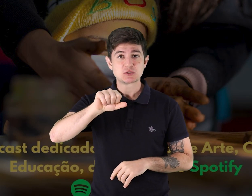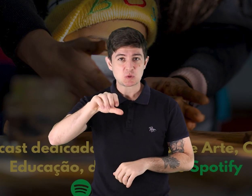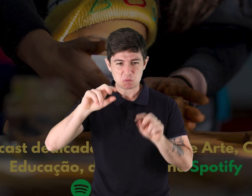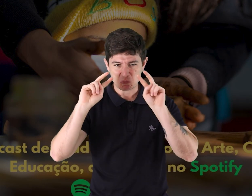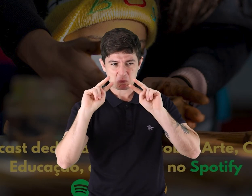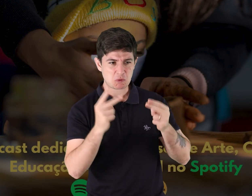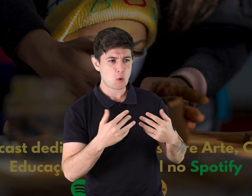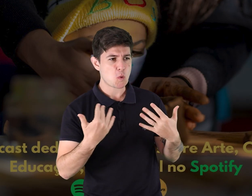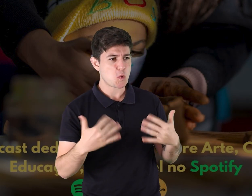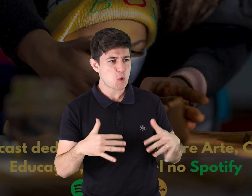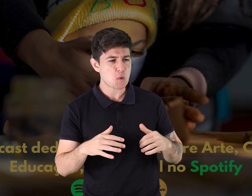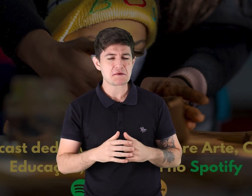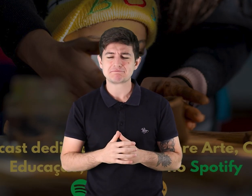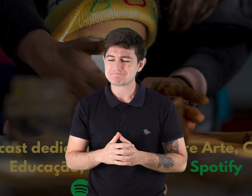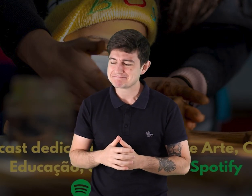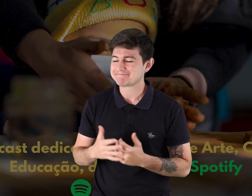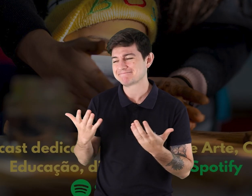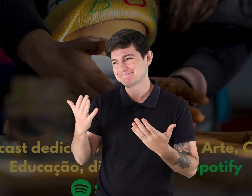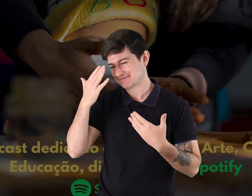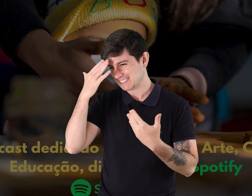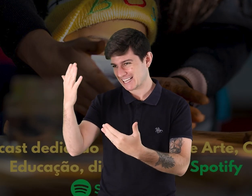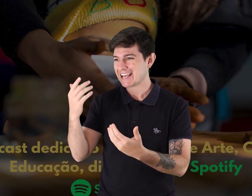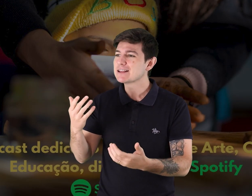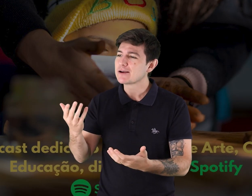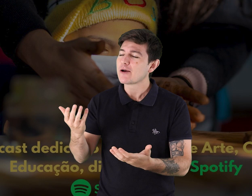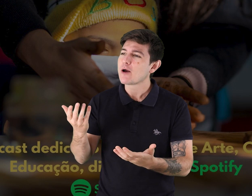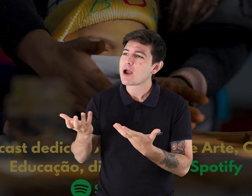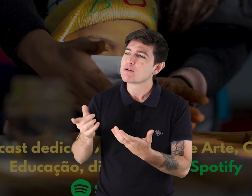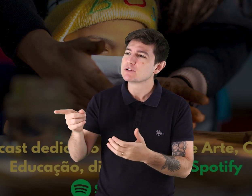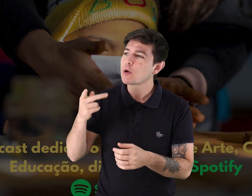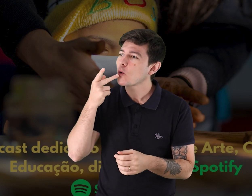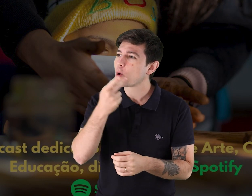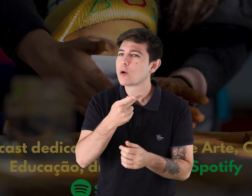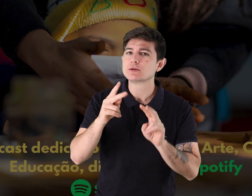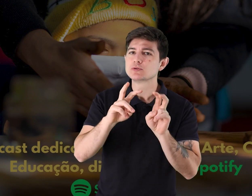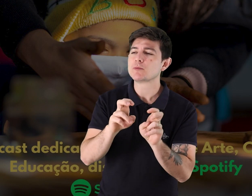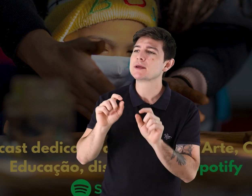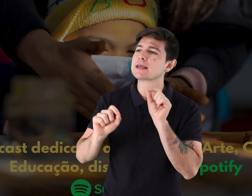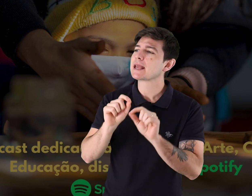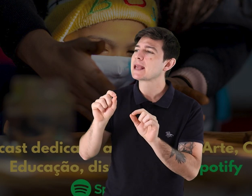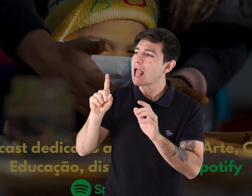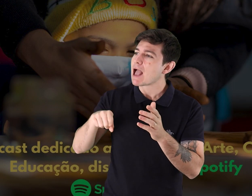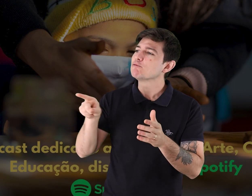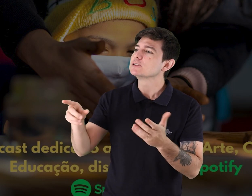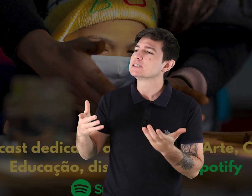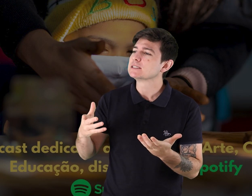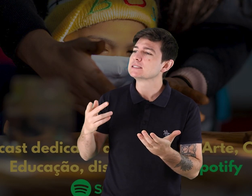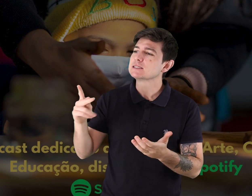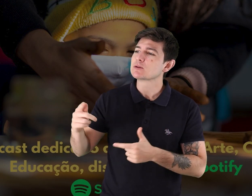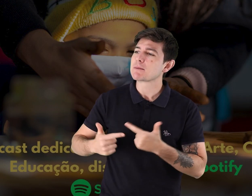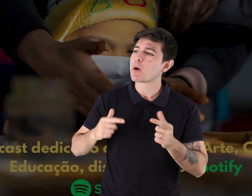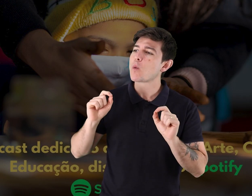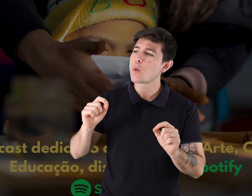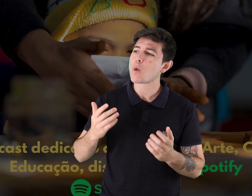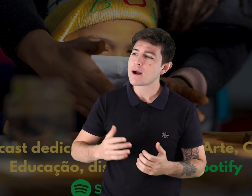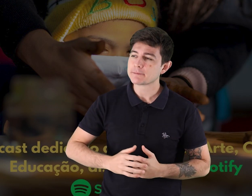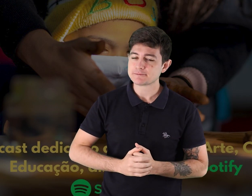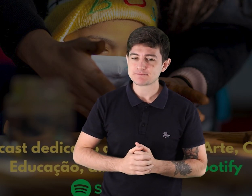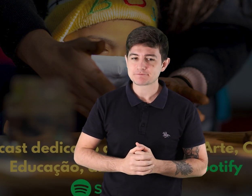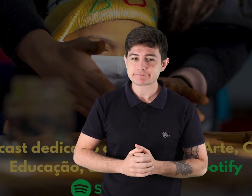reconhecido mundialmente, inclusive pela Unesco. Márcia, conta para nós quem é você, qual é o seu trabalho?